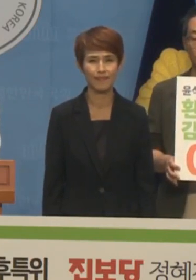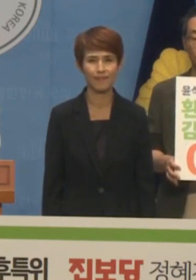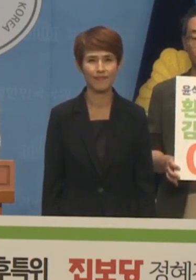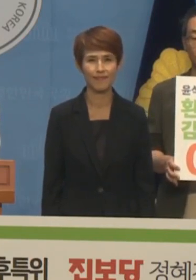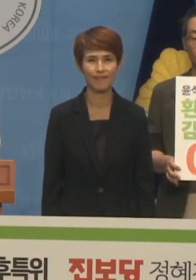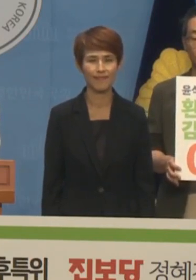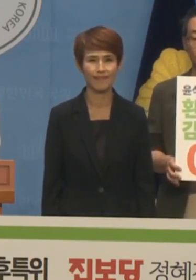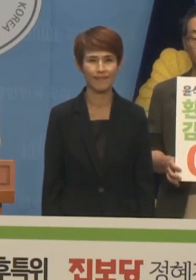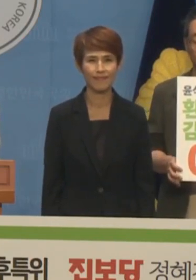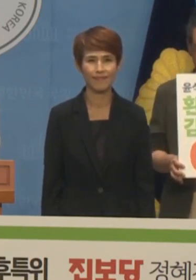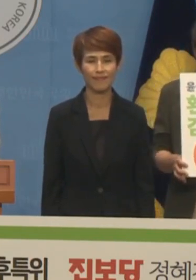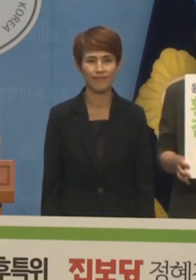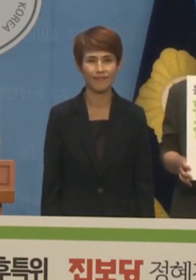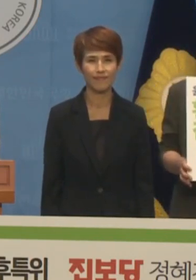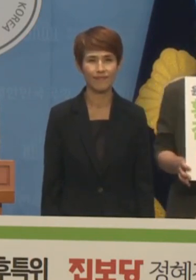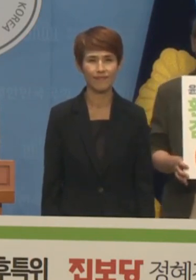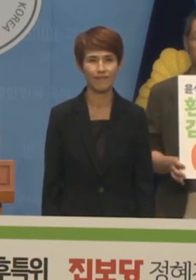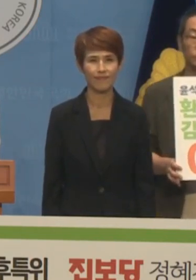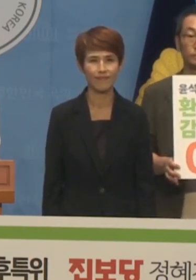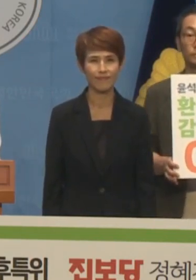시간 10분.